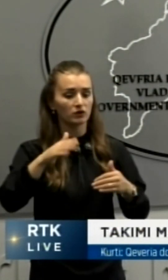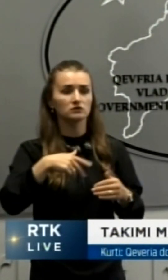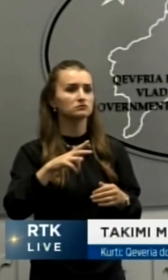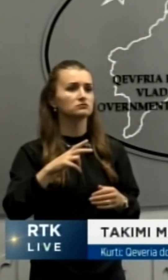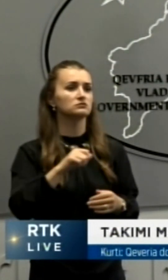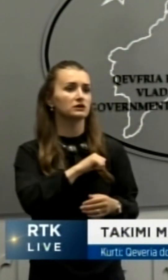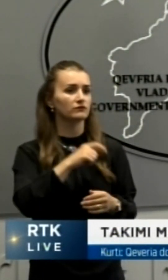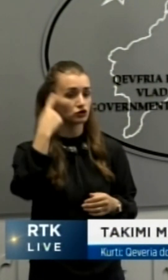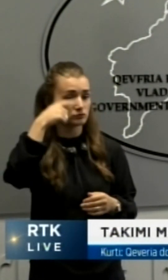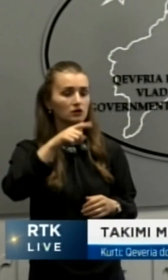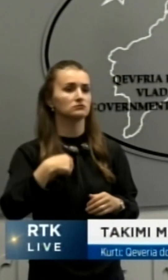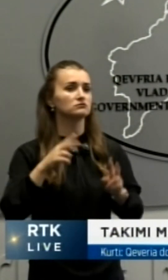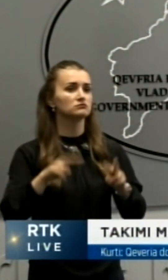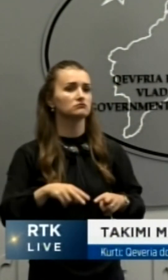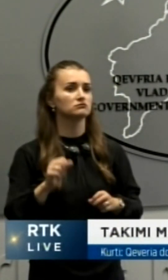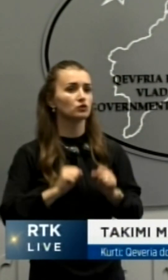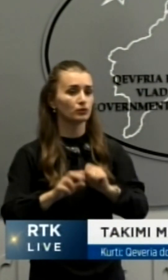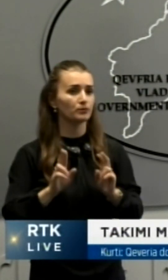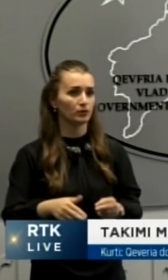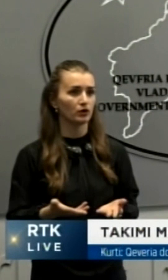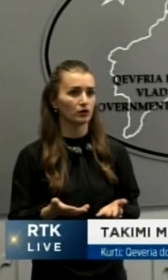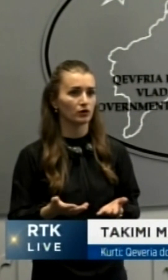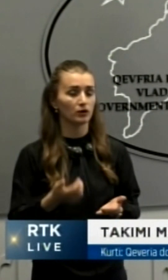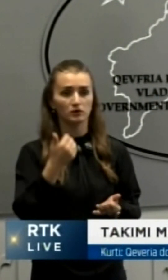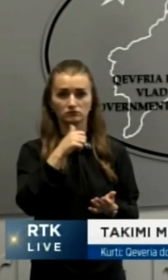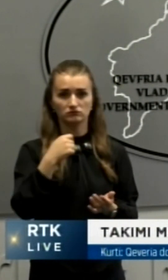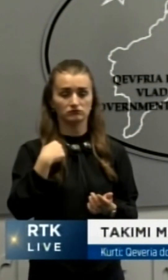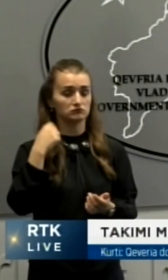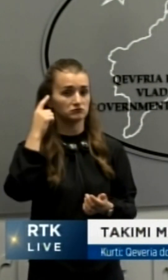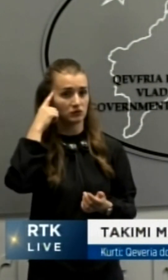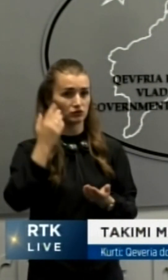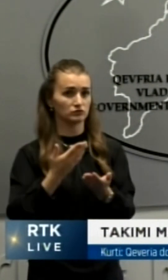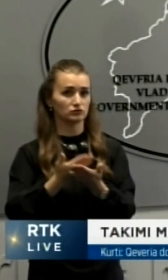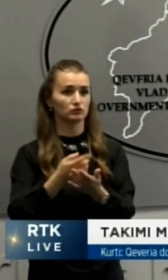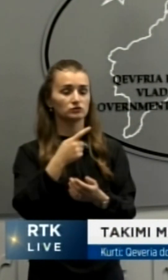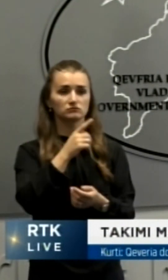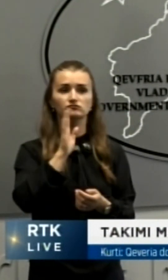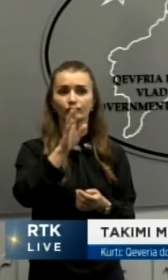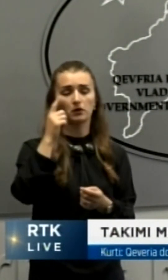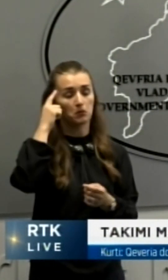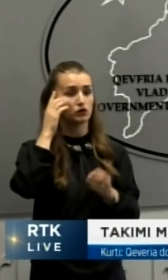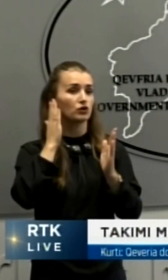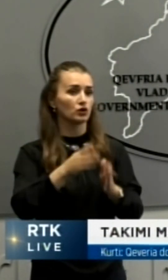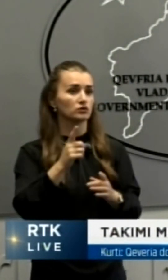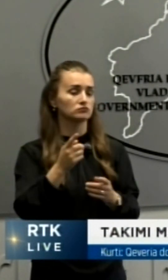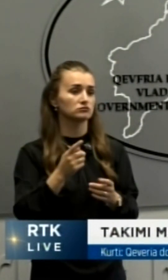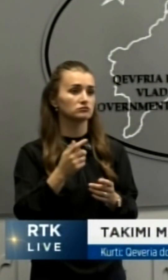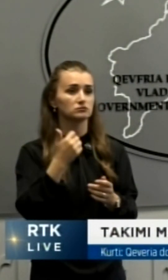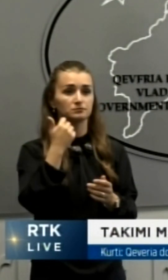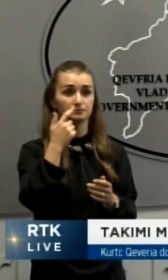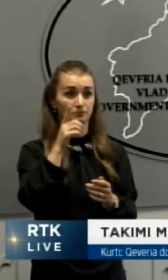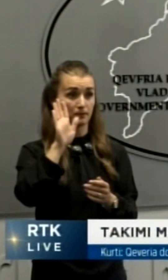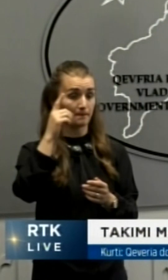që duke besuar në atë që beson kryeministri Edi Rama që modeli i tij është i mirë dhe i